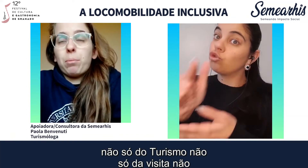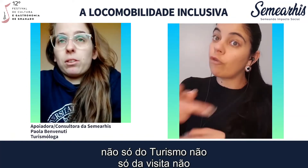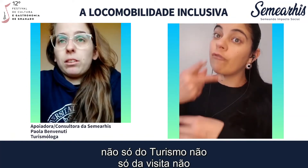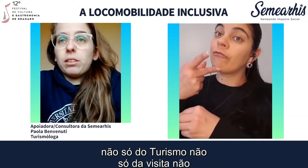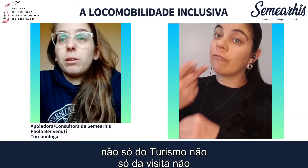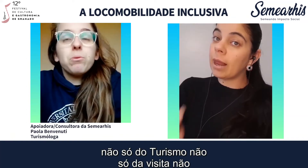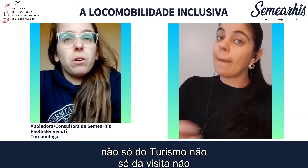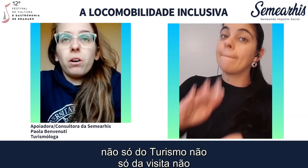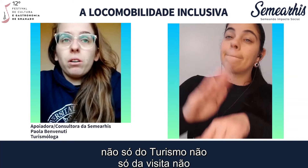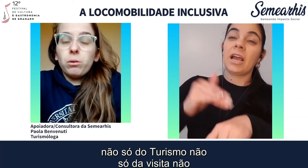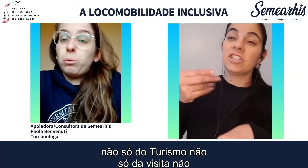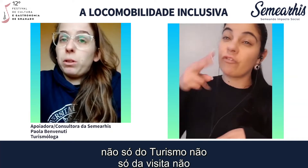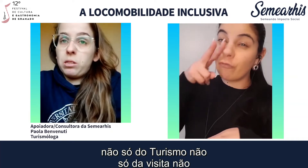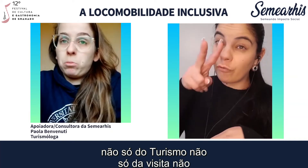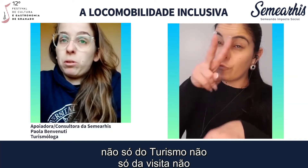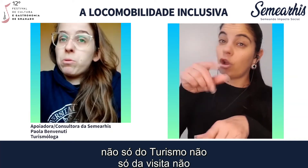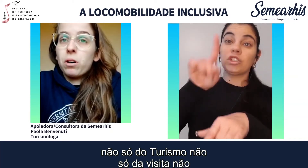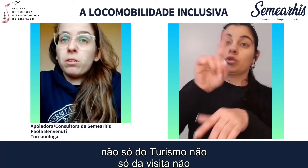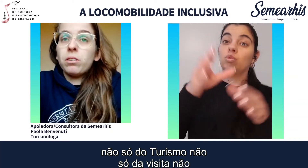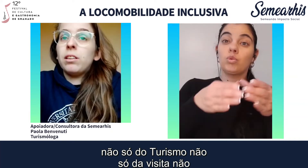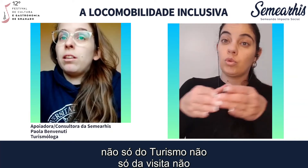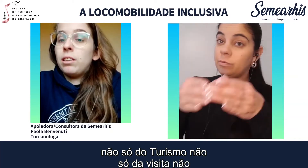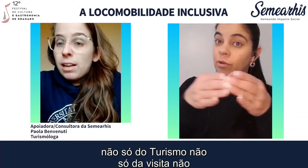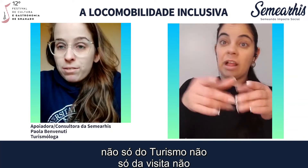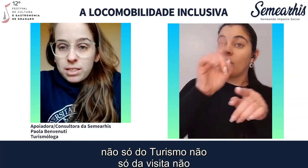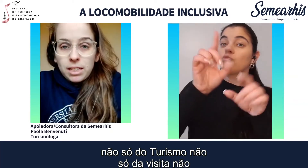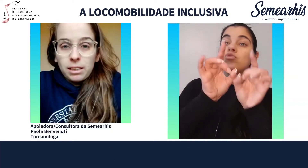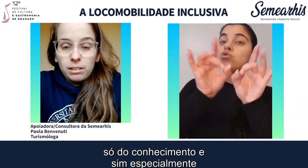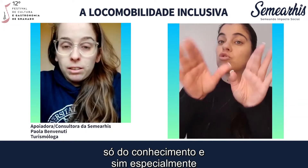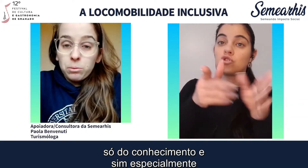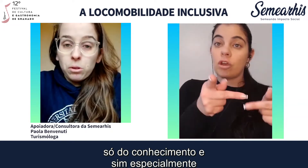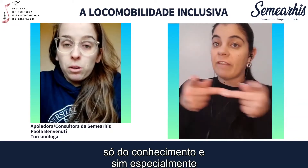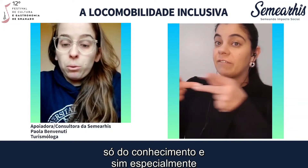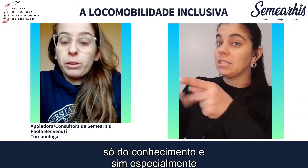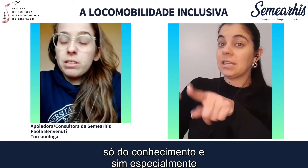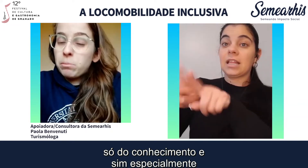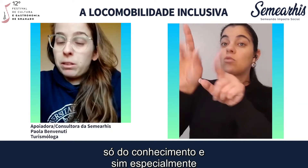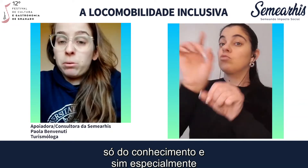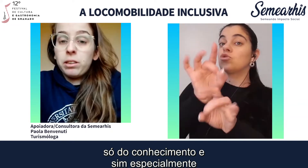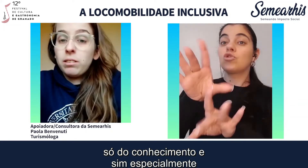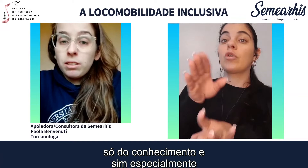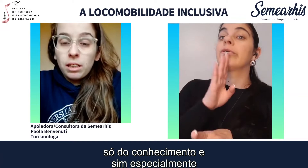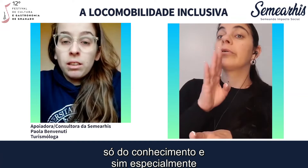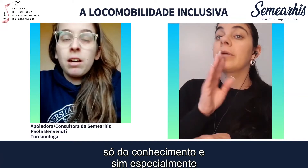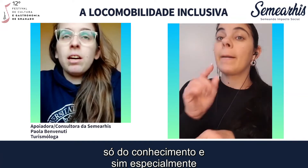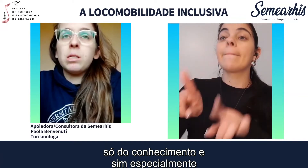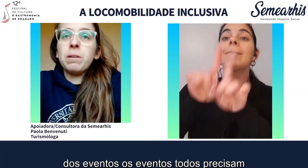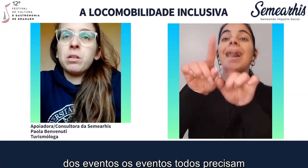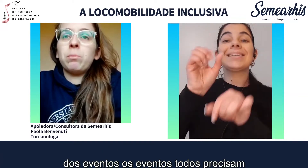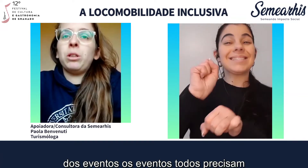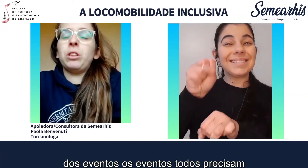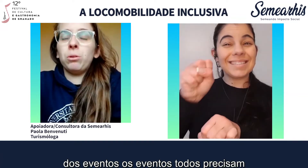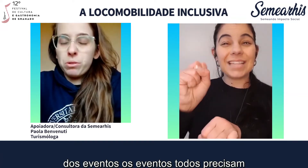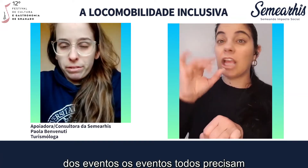a importância não só do turismo, não só da visita, não só do conhecimento, e sim